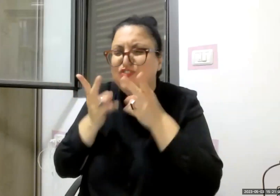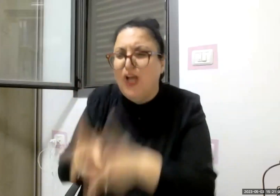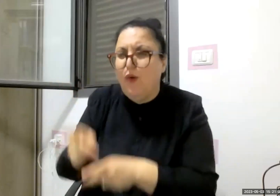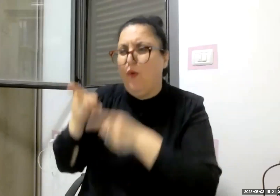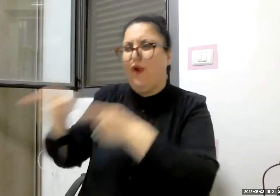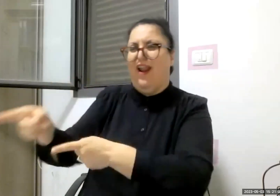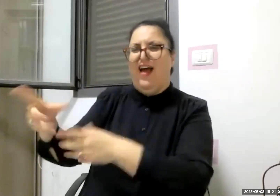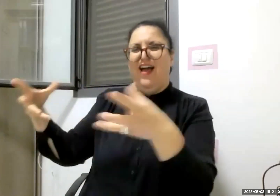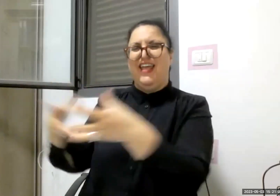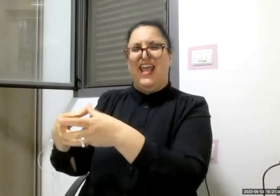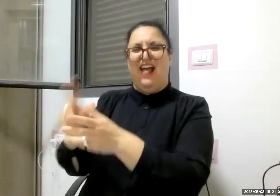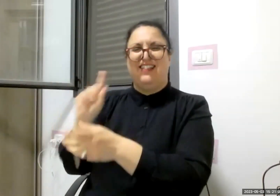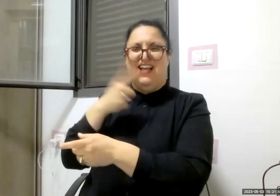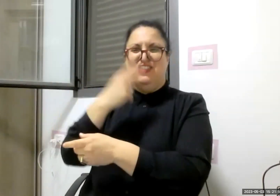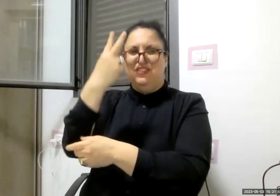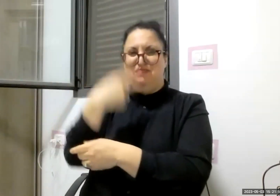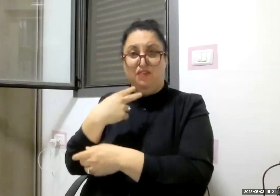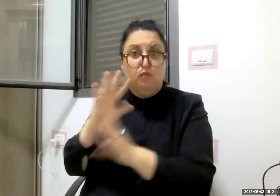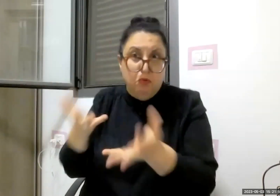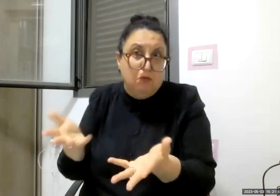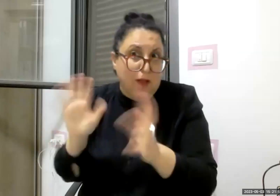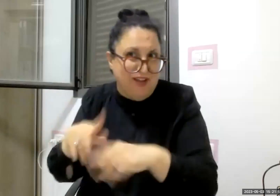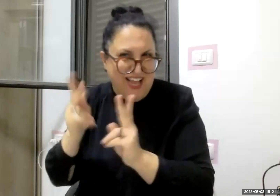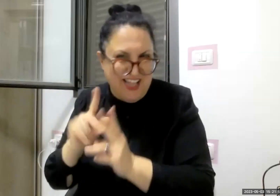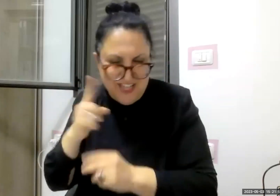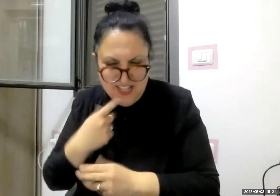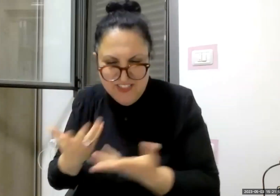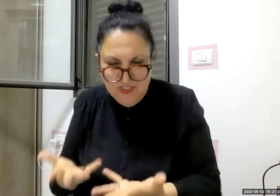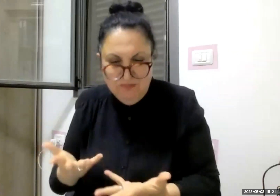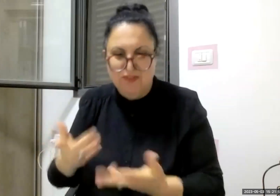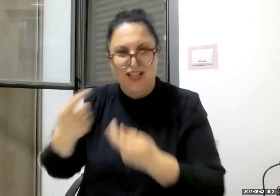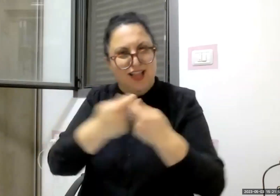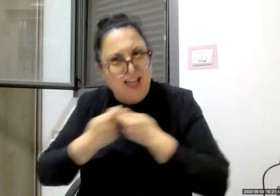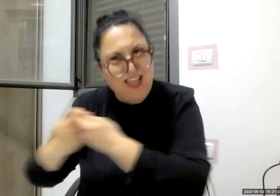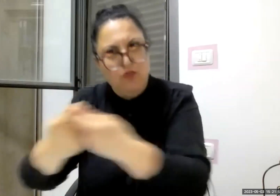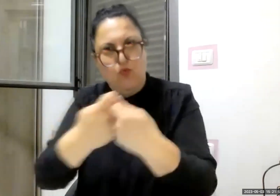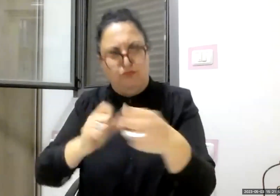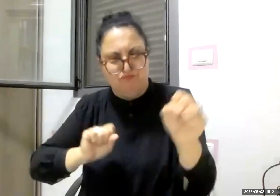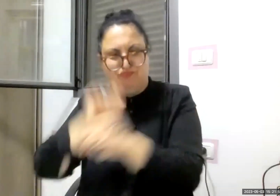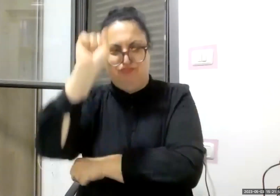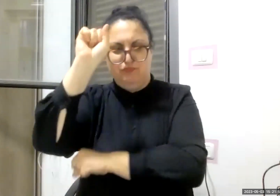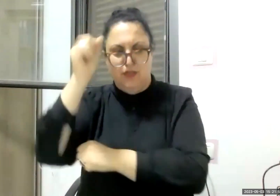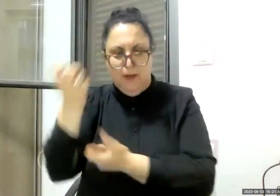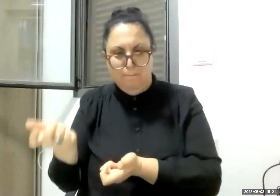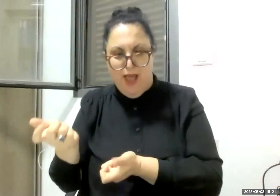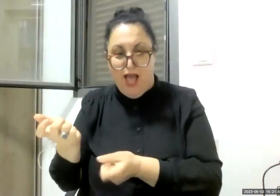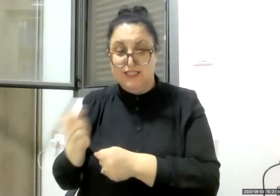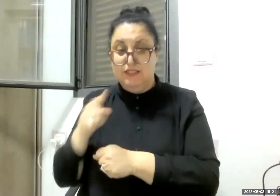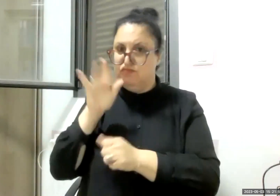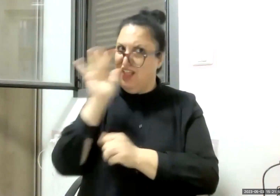התנהלו מול משרד הרווחה, והם לא אפשרו לקהילת החרשים עיוורים, ולקהילת החרשת, להתארגן